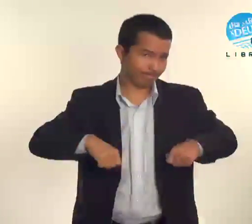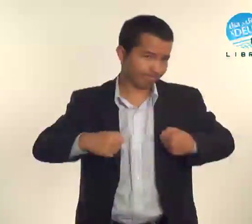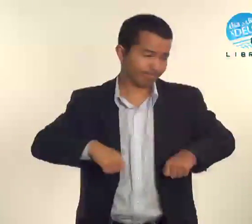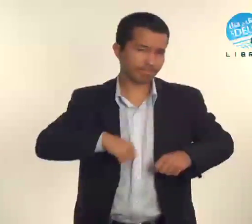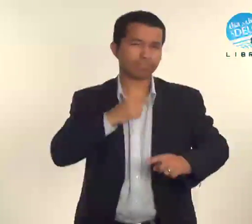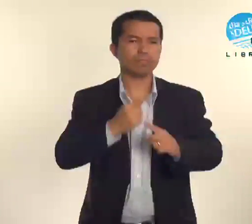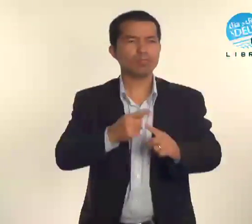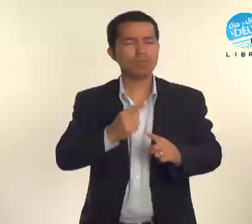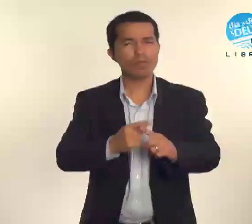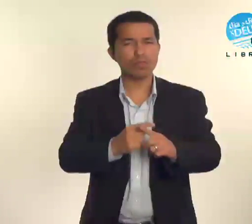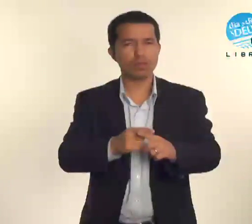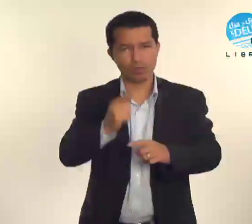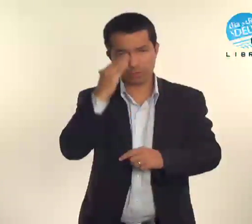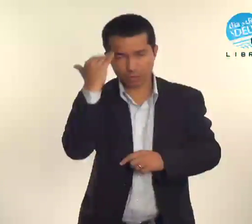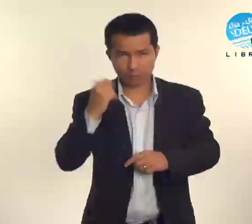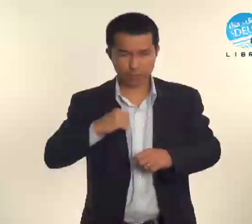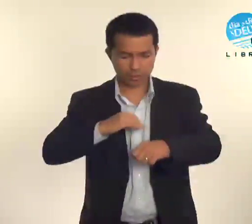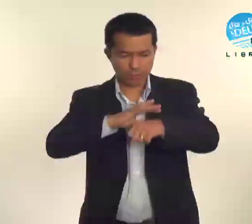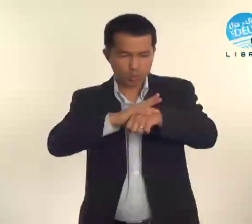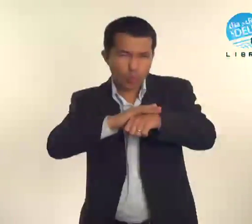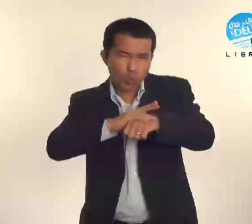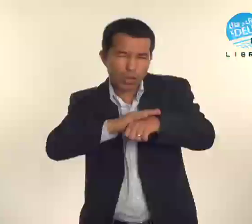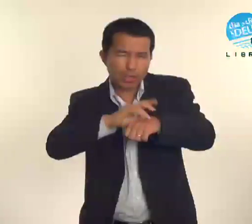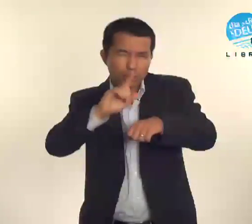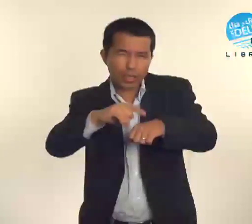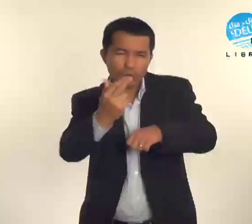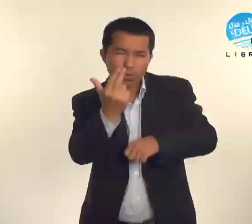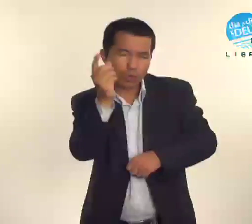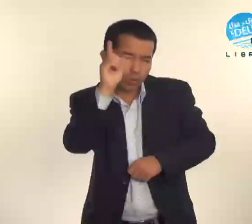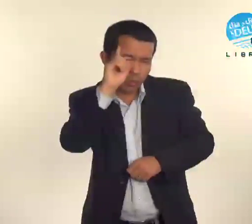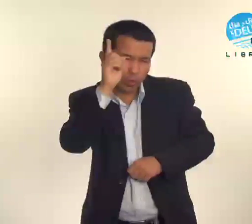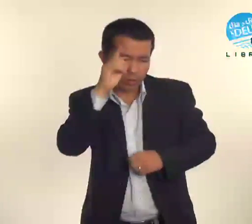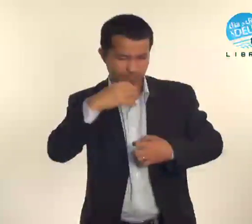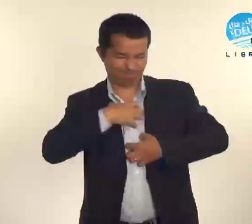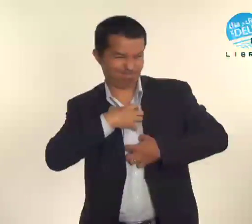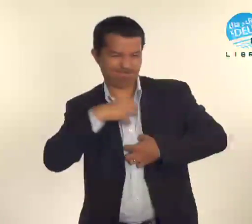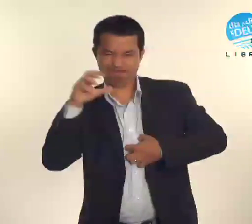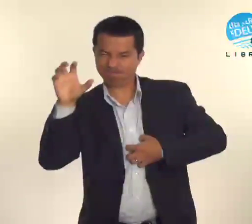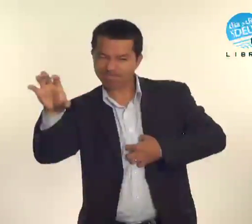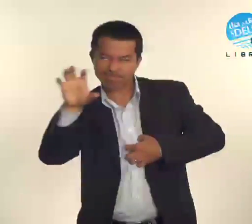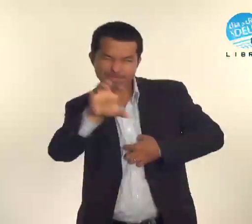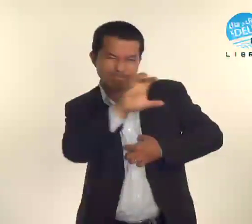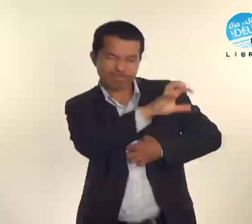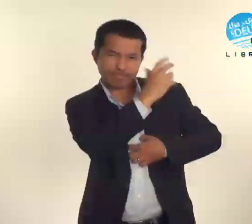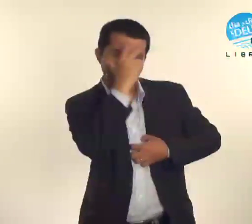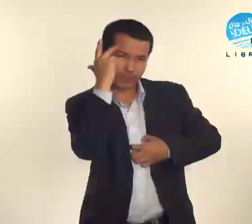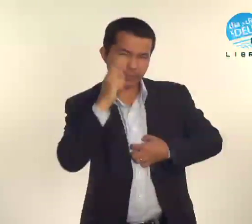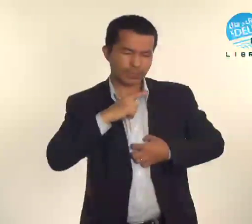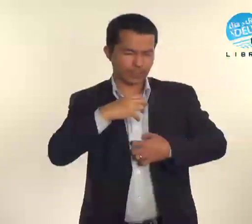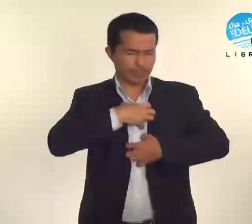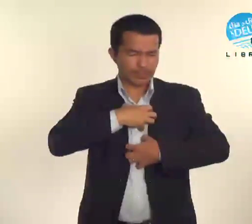tem afetado o nosso dia a dia, como também toda a